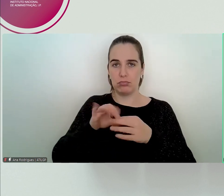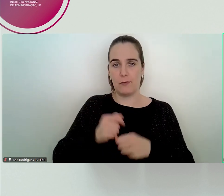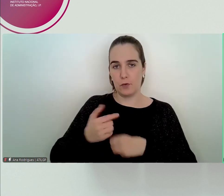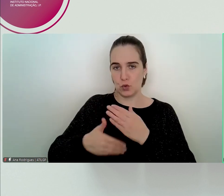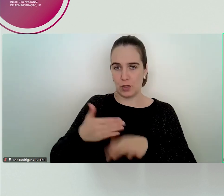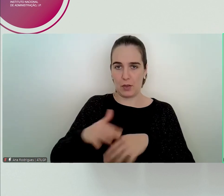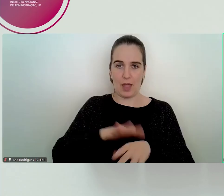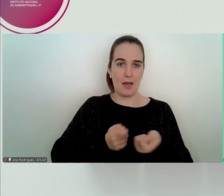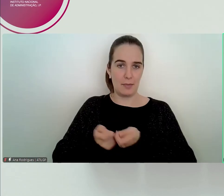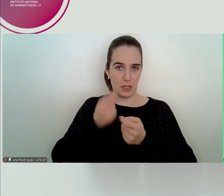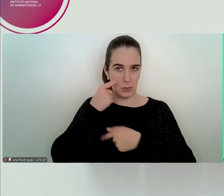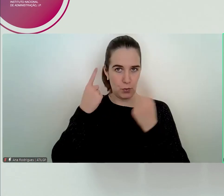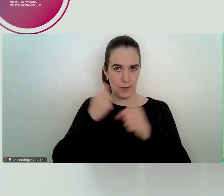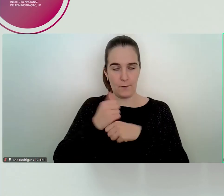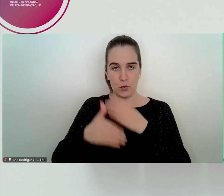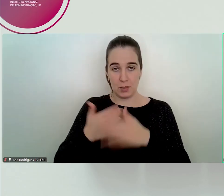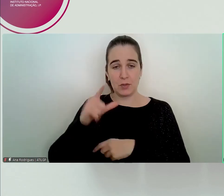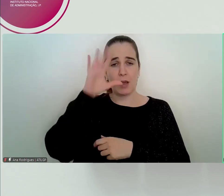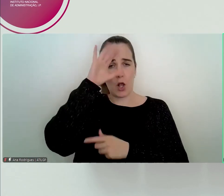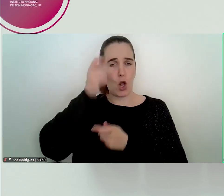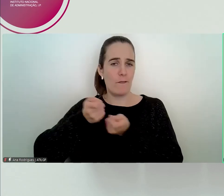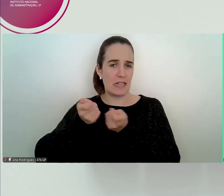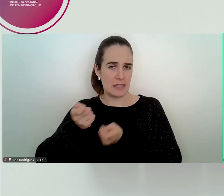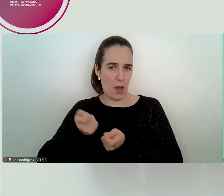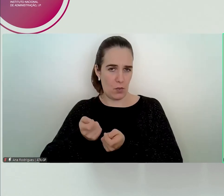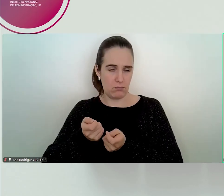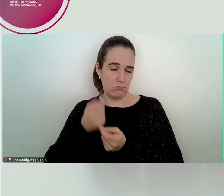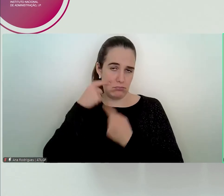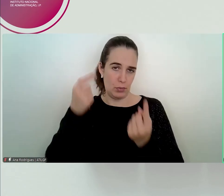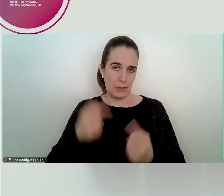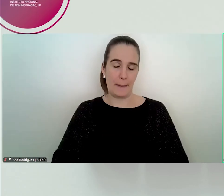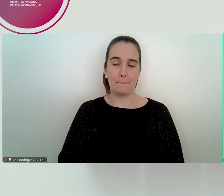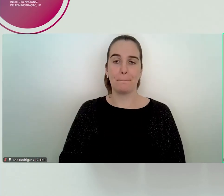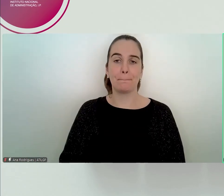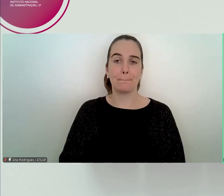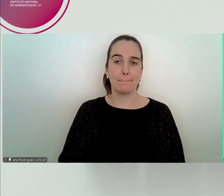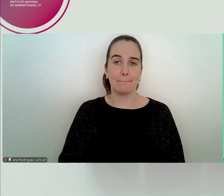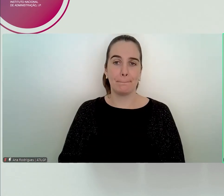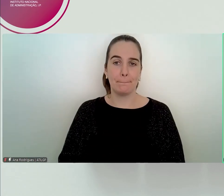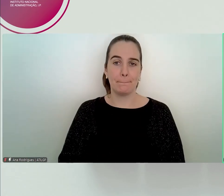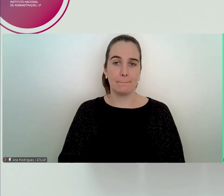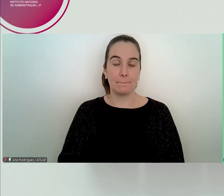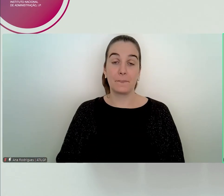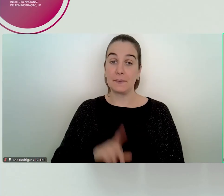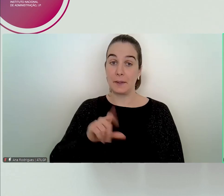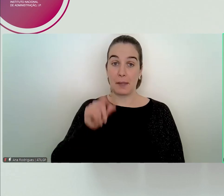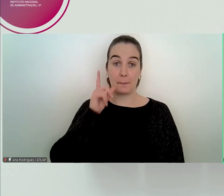da própria administração pública e da governação pública. Também é muito, muito